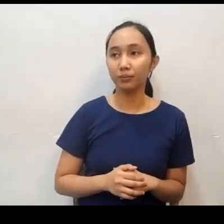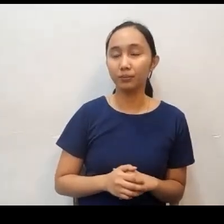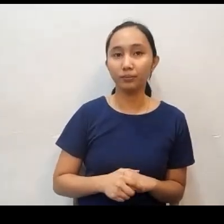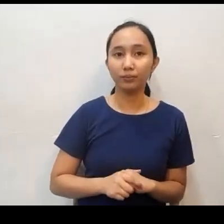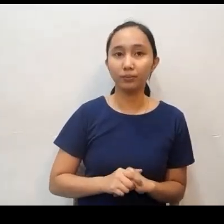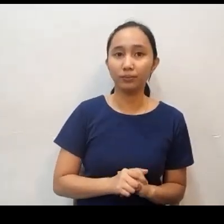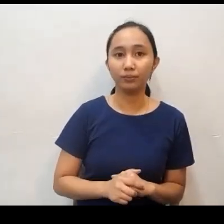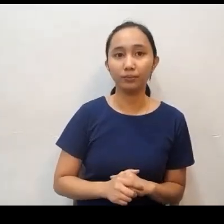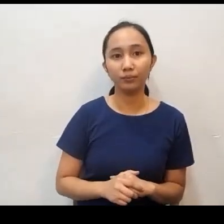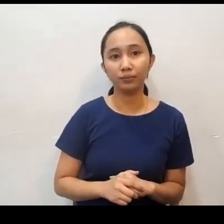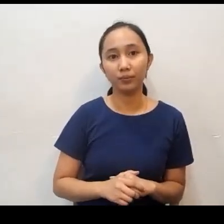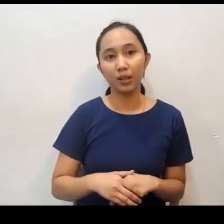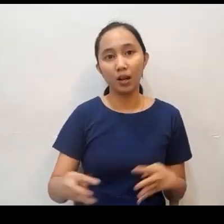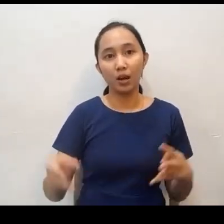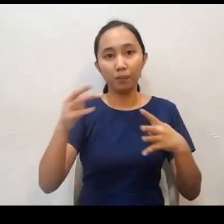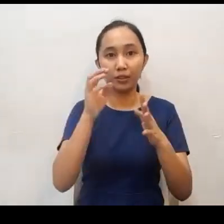sa